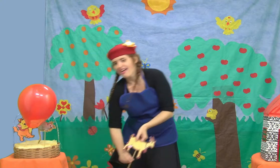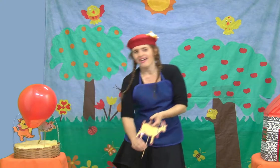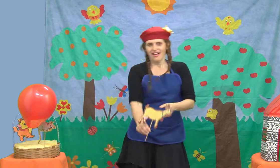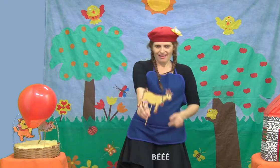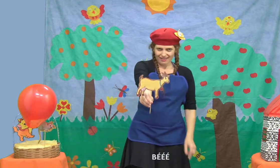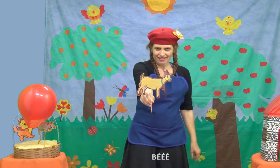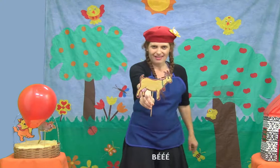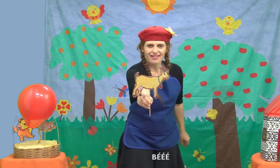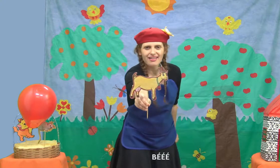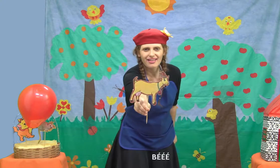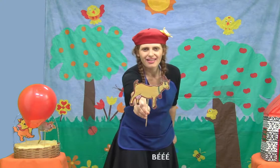né